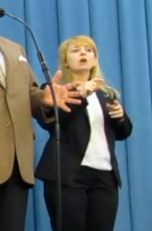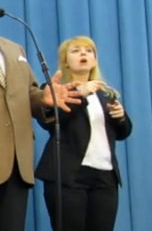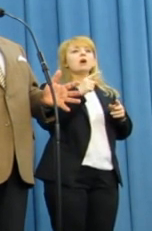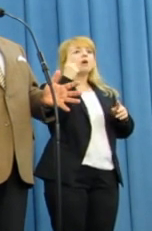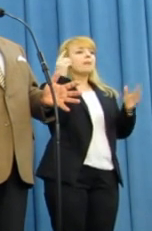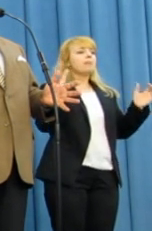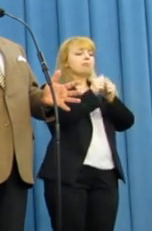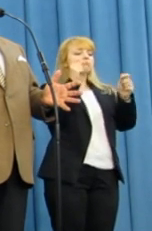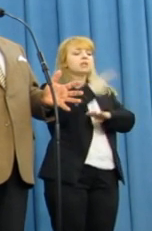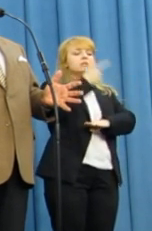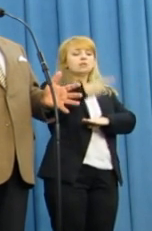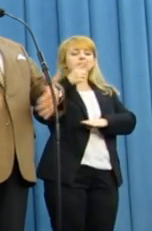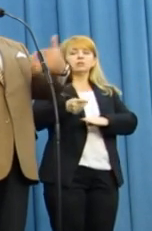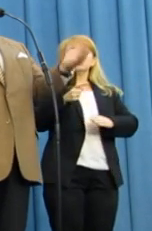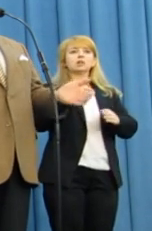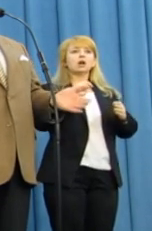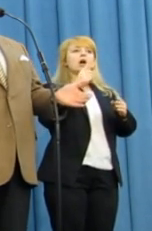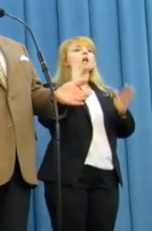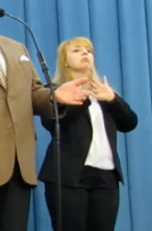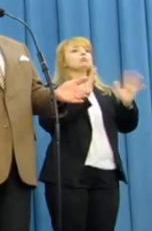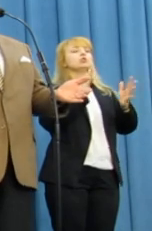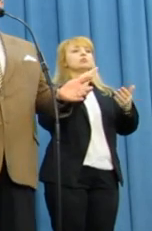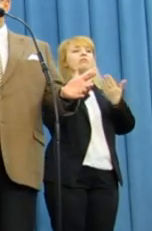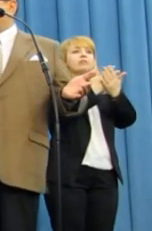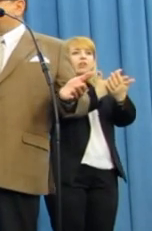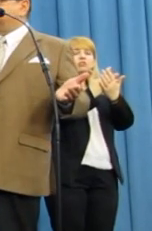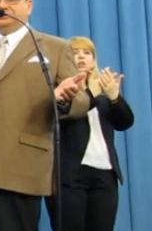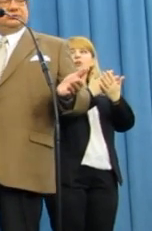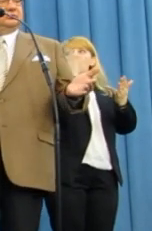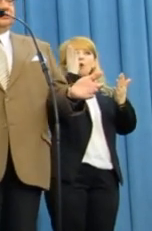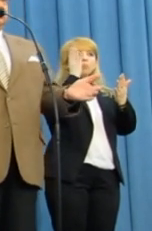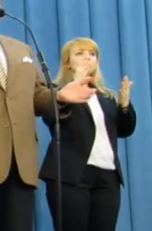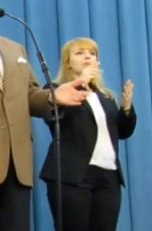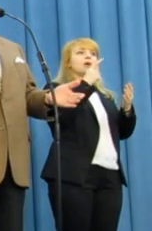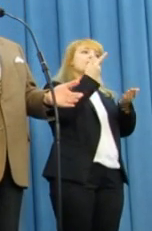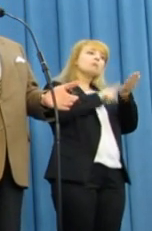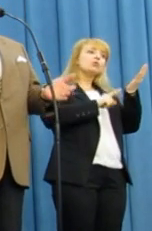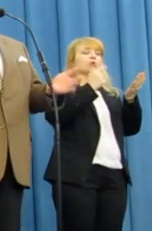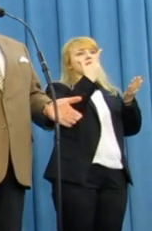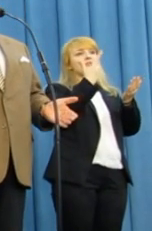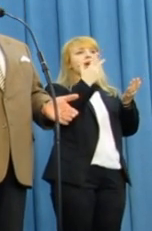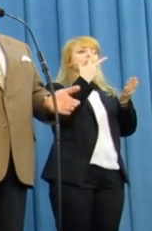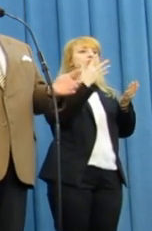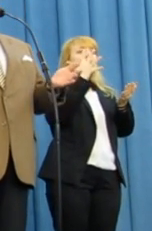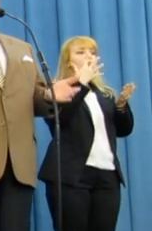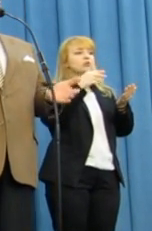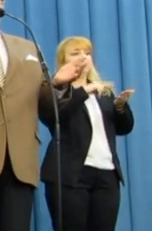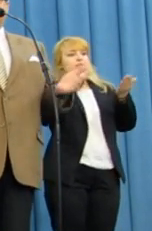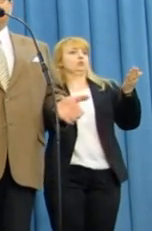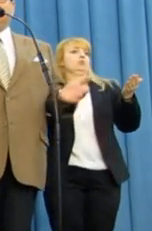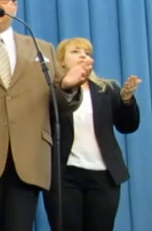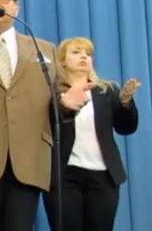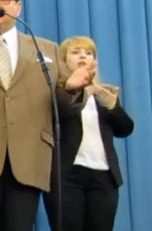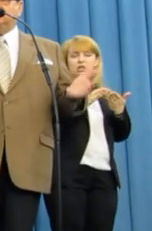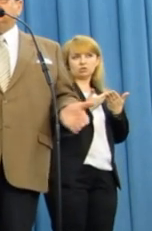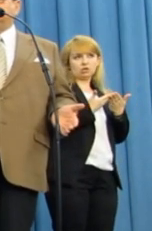zastosowaniu tymczasowego aresztowania. Później to jest często uchylane po miesiącu, po dwóch, po pięciu. No w końcu musimy